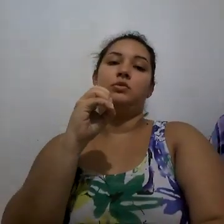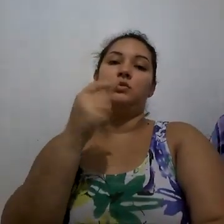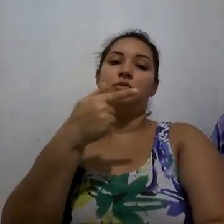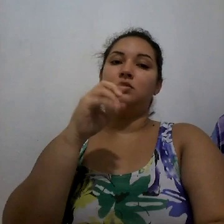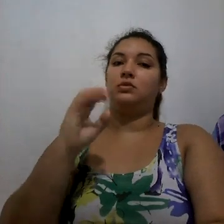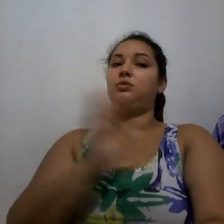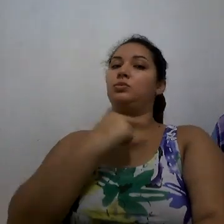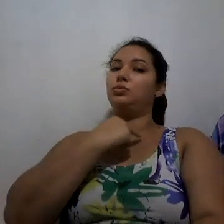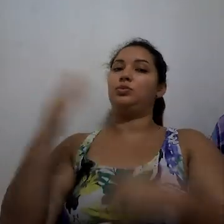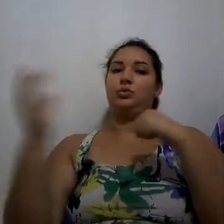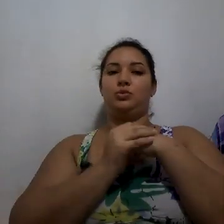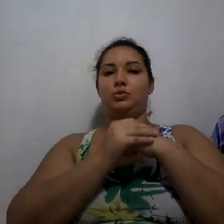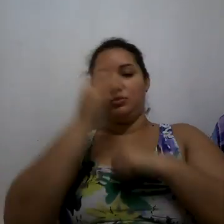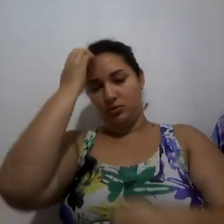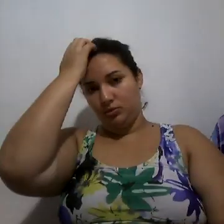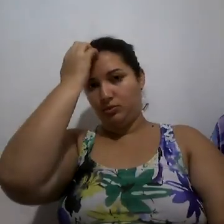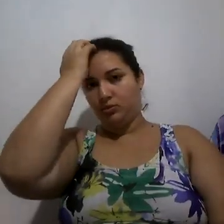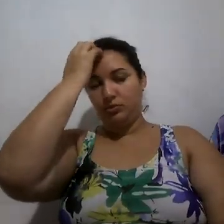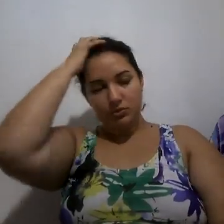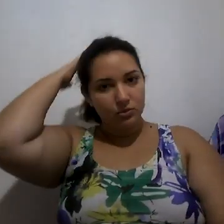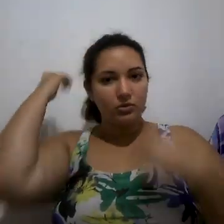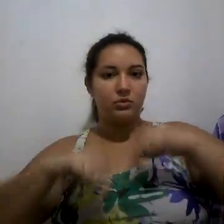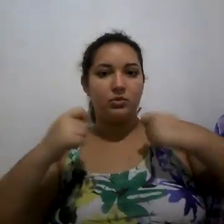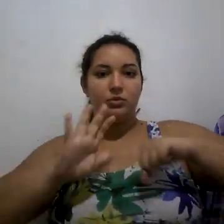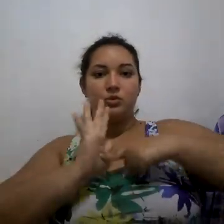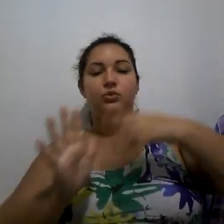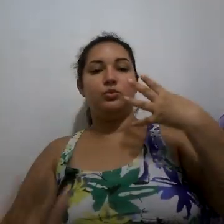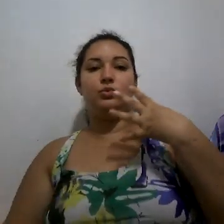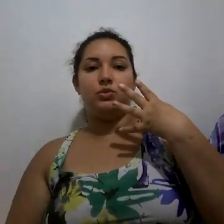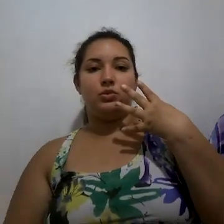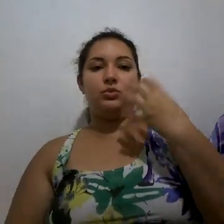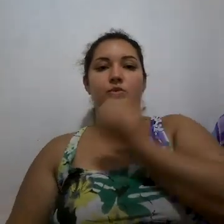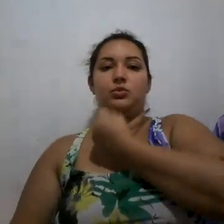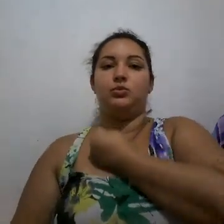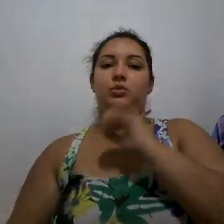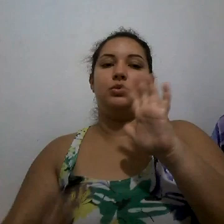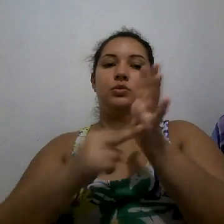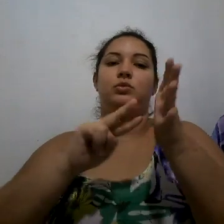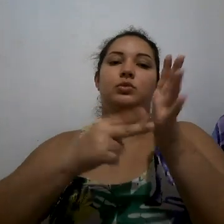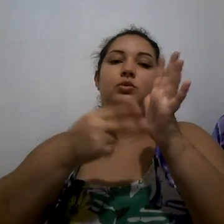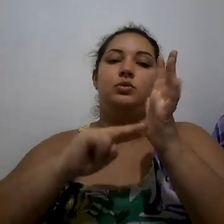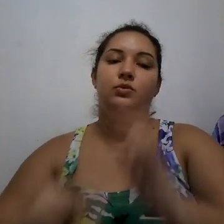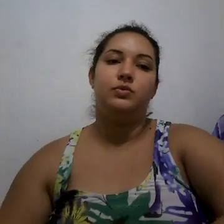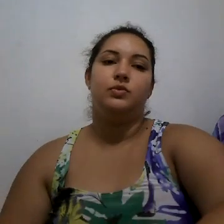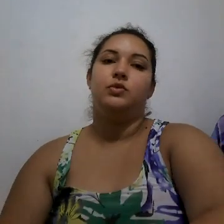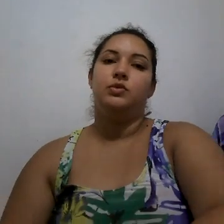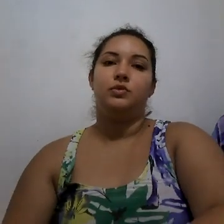não posso omitir. Ele vai ser 4 algarismos significativos, ok?